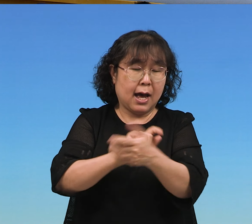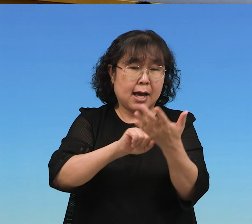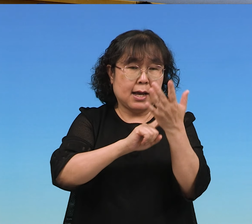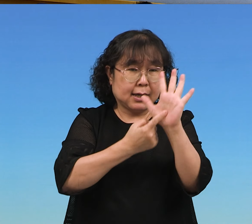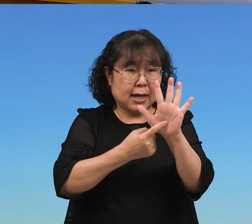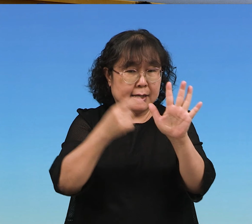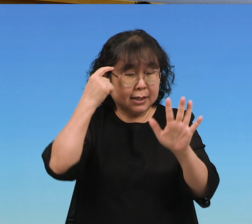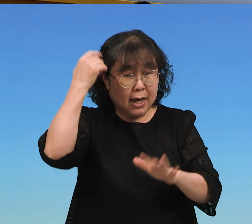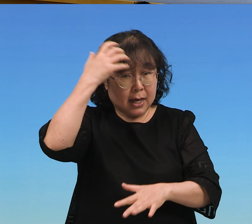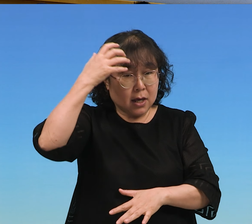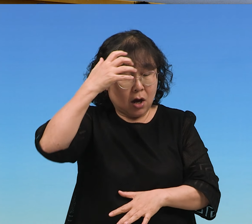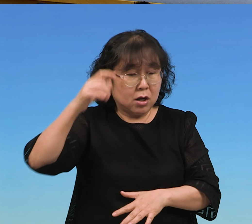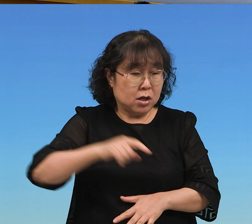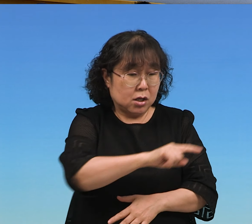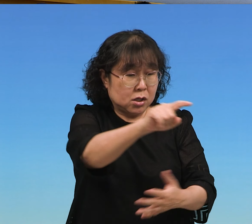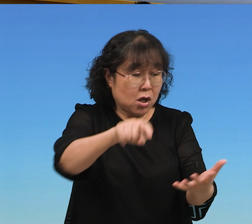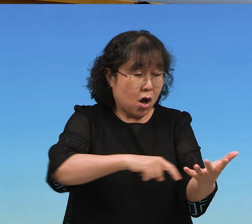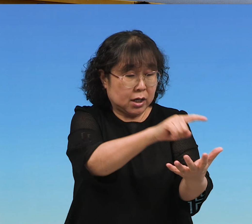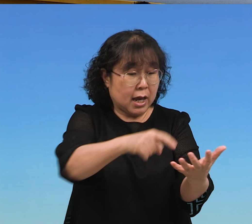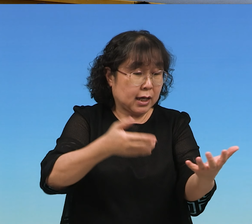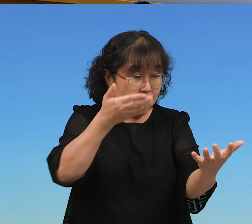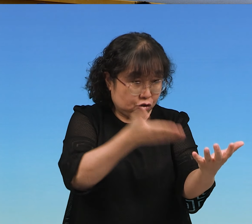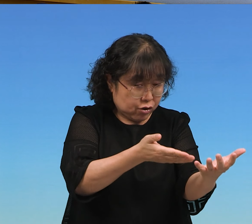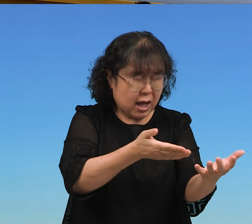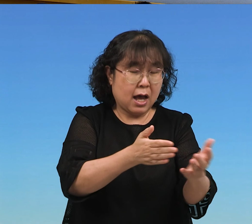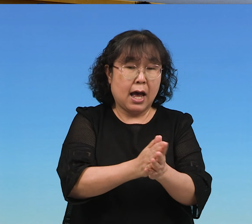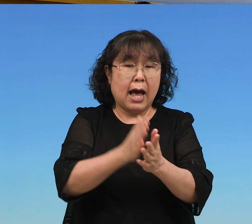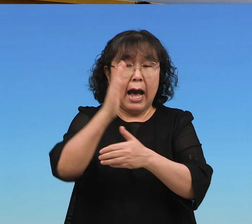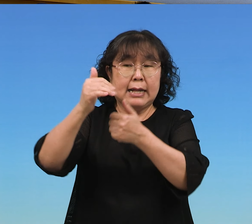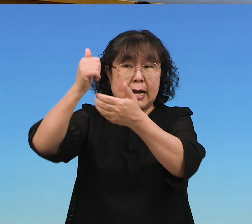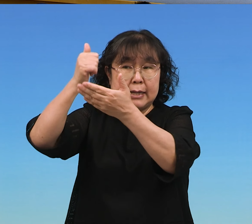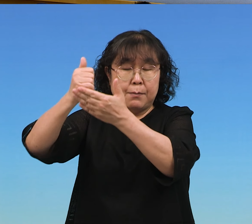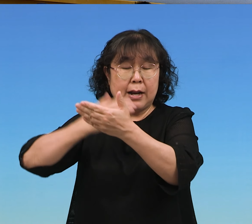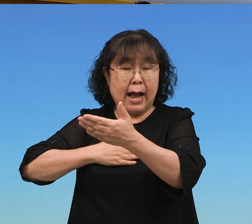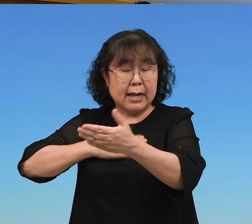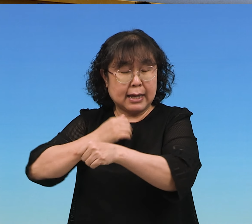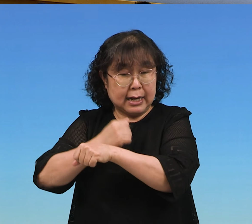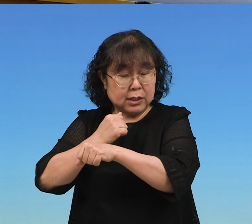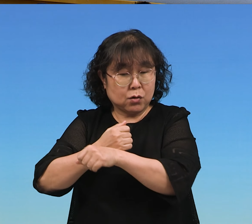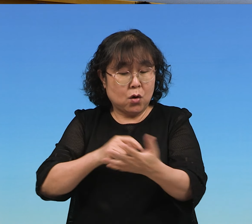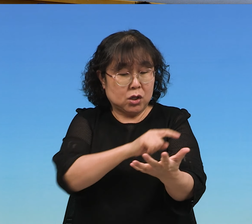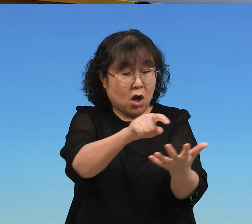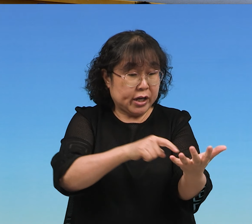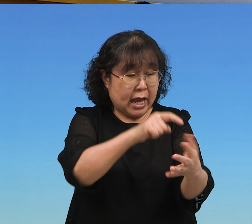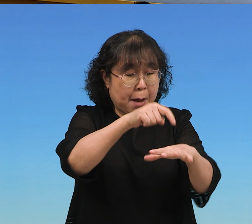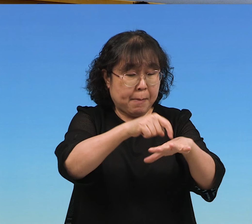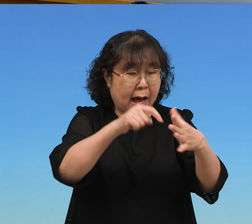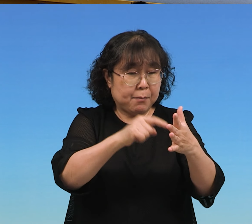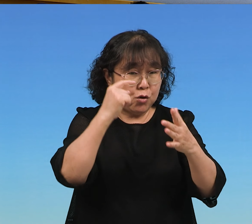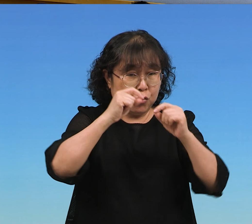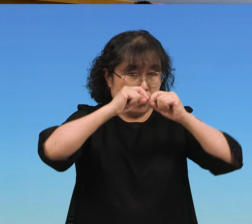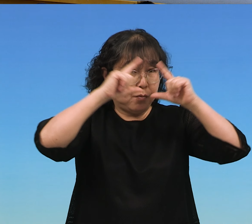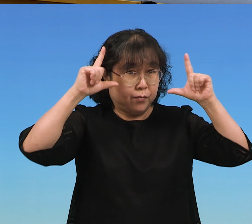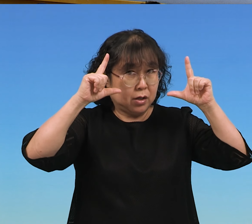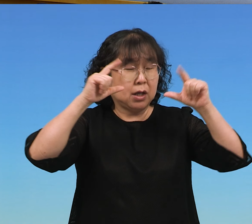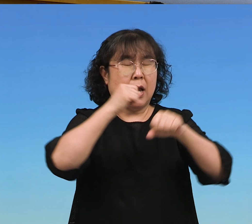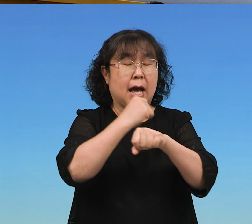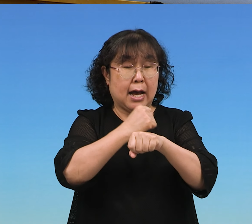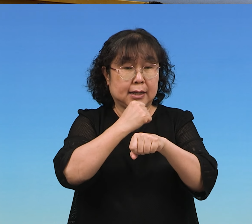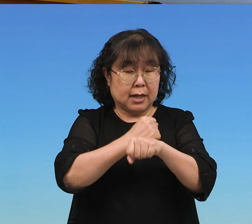주사 하나님을 알게 하시고 그 다음에 너희 마음의 눈을 밝히사 너희 마음의 눈을 밝히사 그의